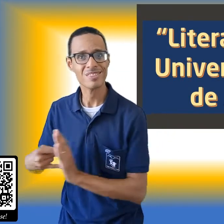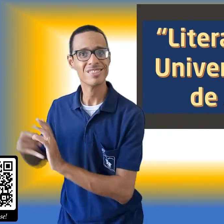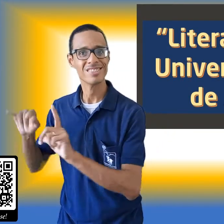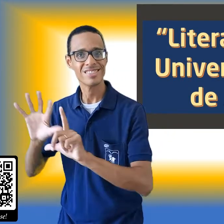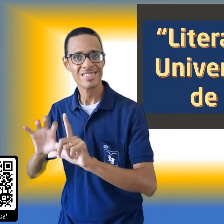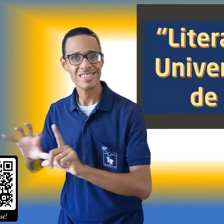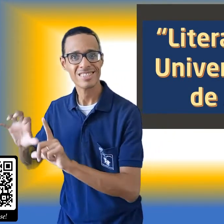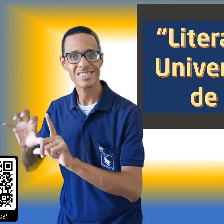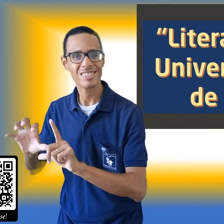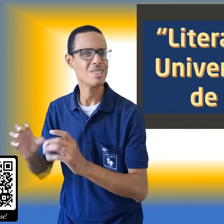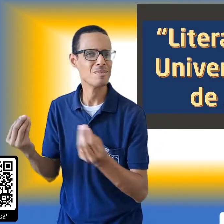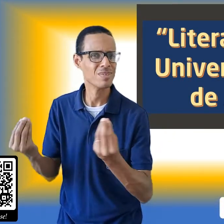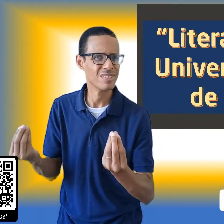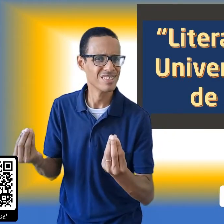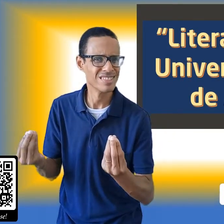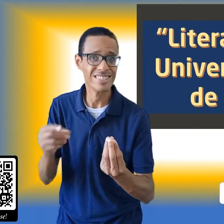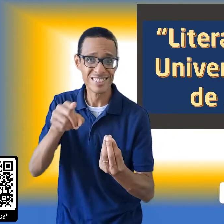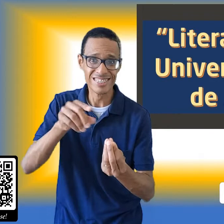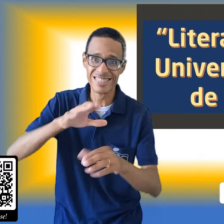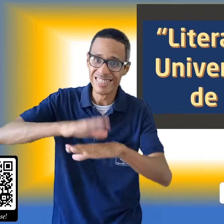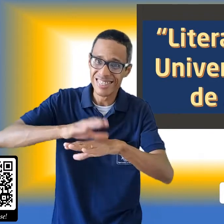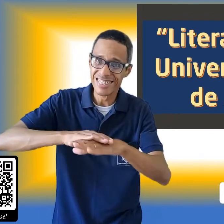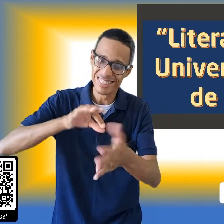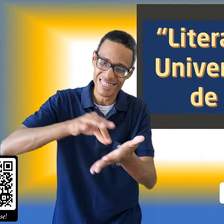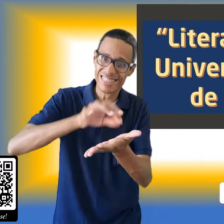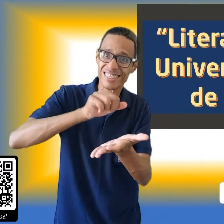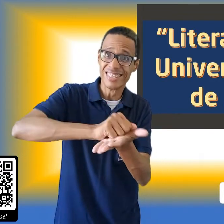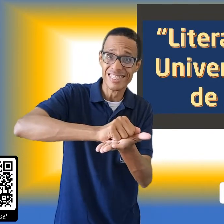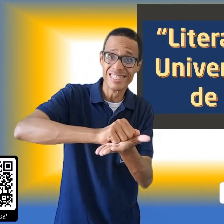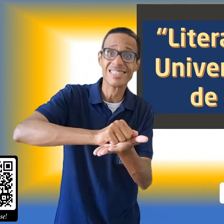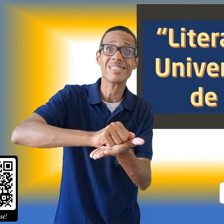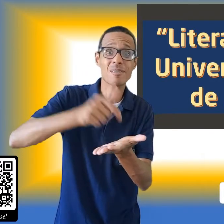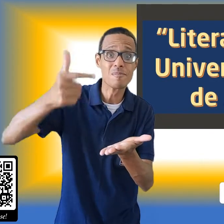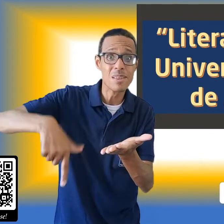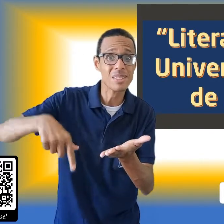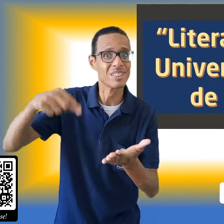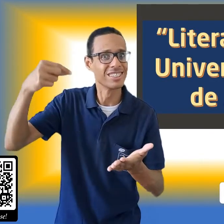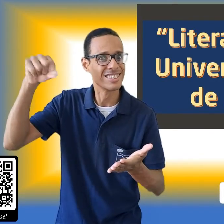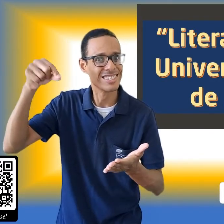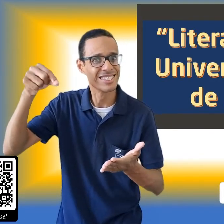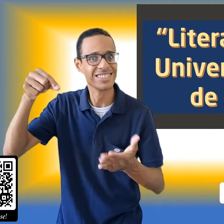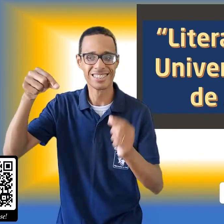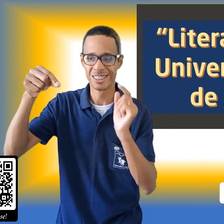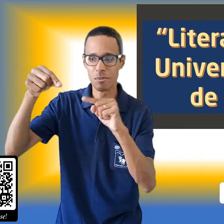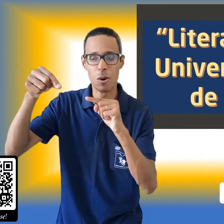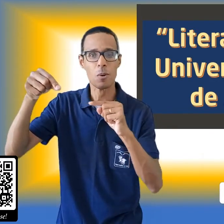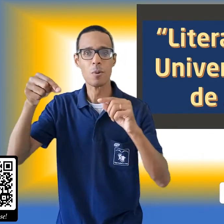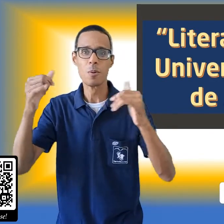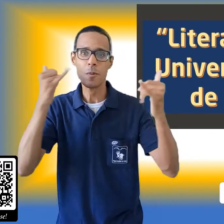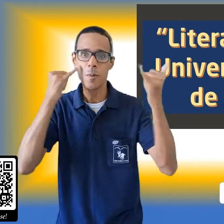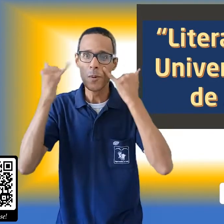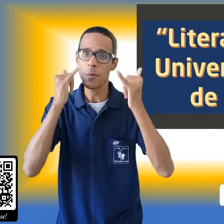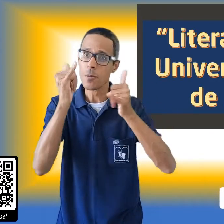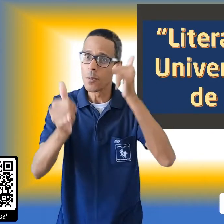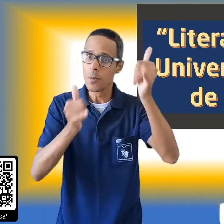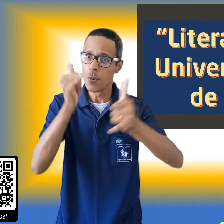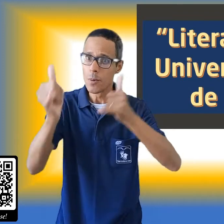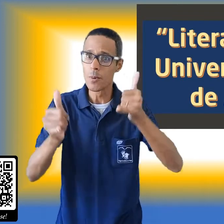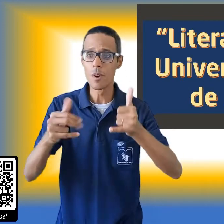do QR Code para se inscrever. Ative o sininho de notificações para não perder os próximos vídeos.